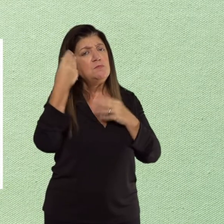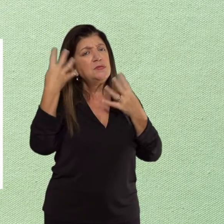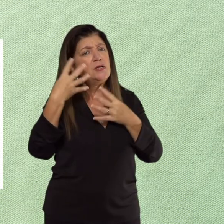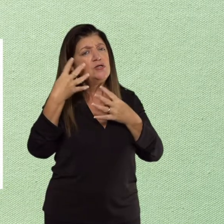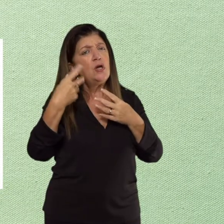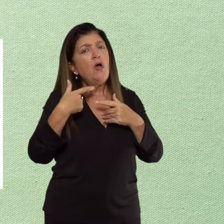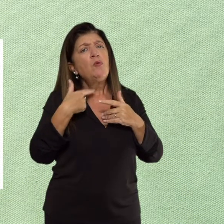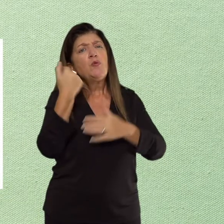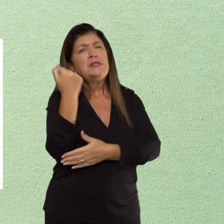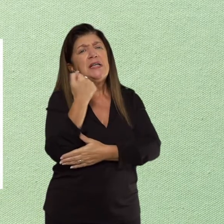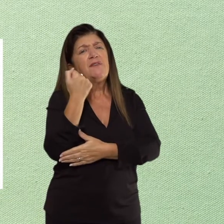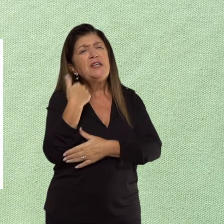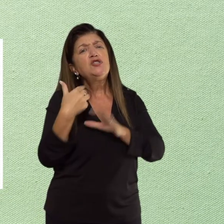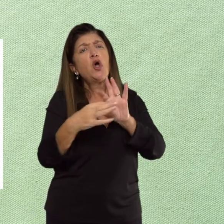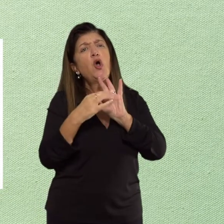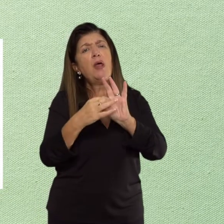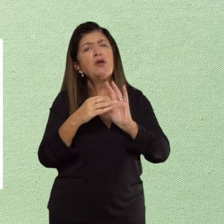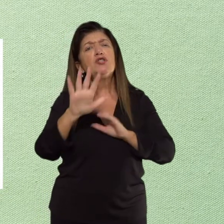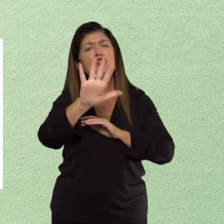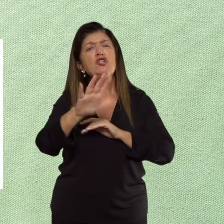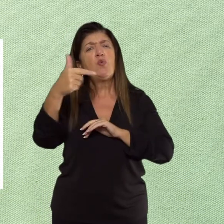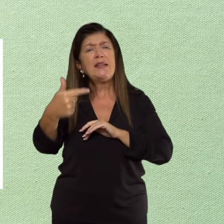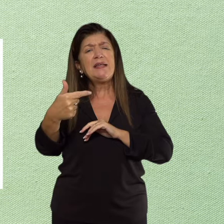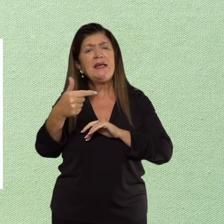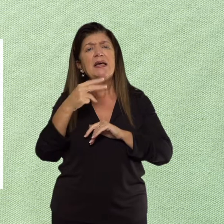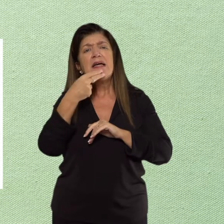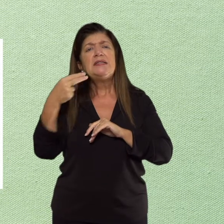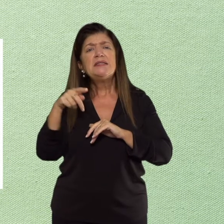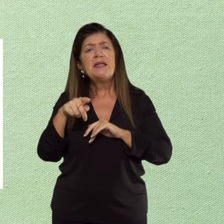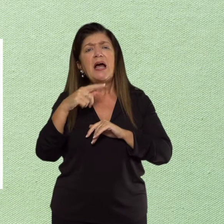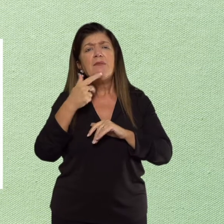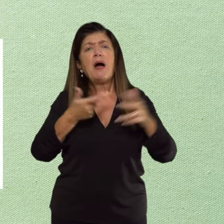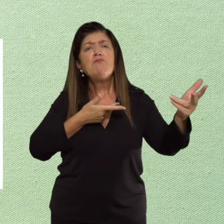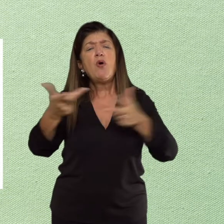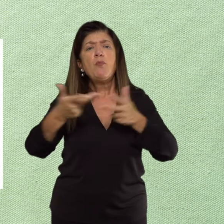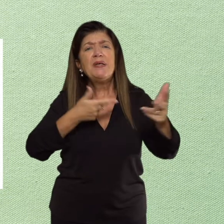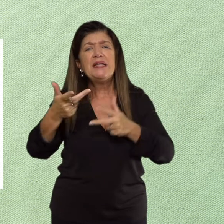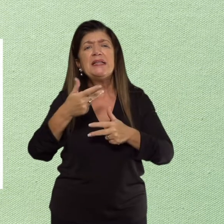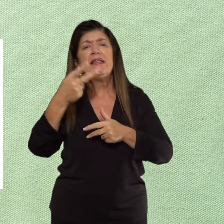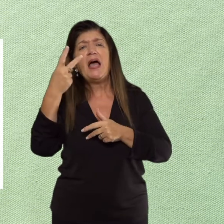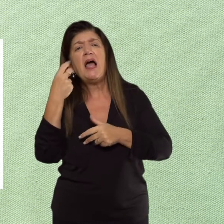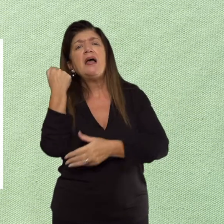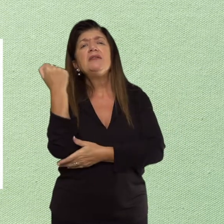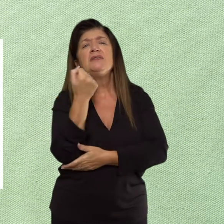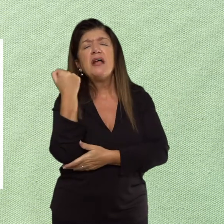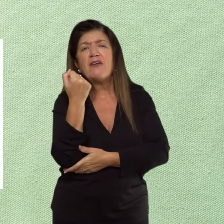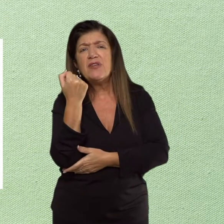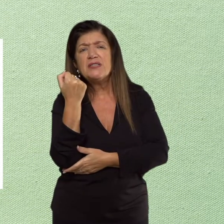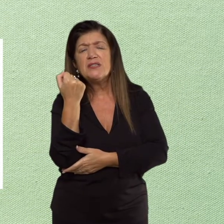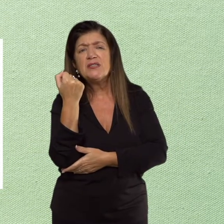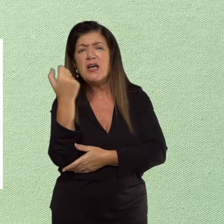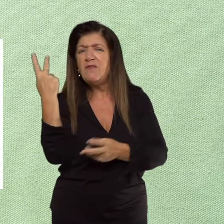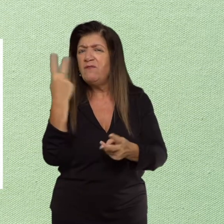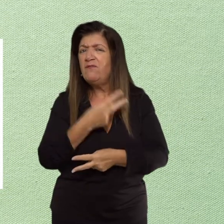con 5T che sappiamo si chiama Mobility as Service. Mobility as a As a service, sì. service,